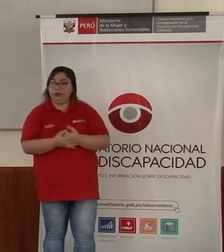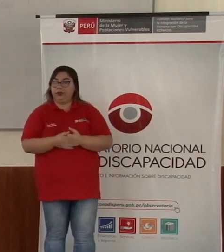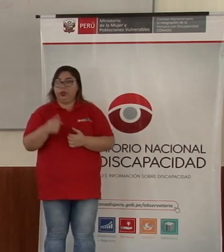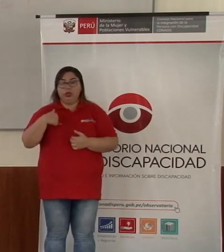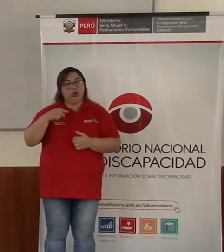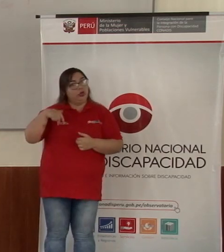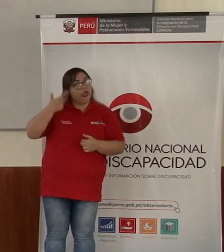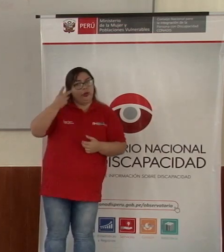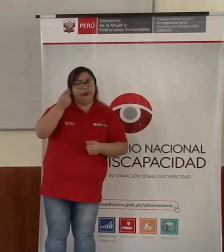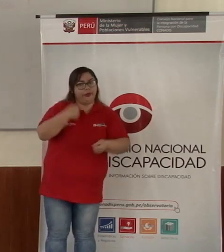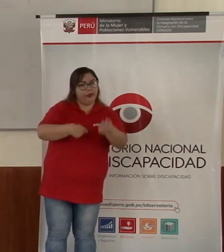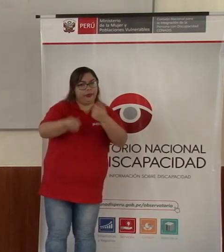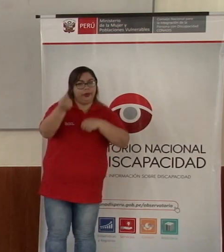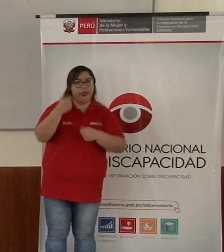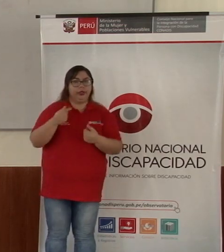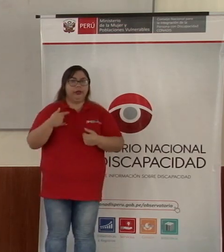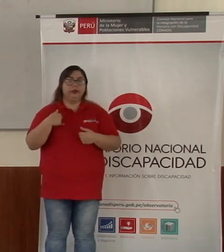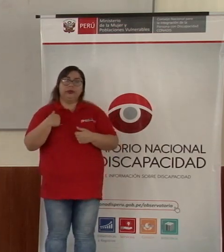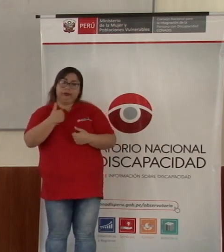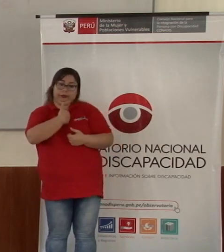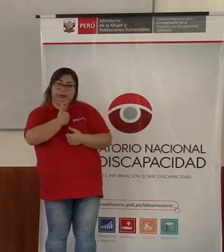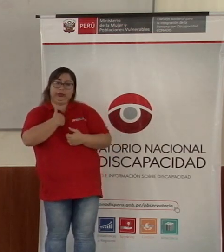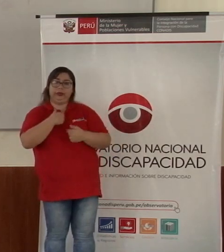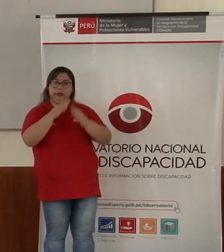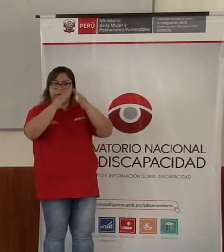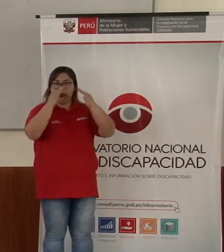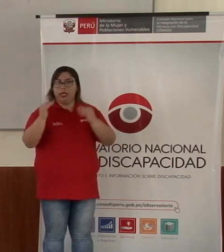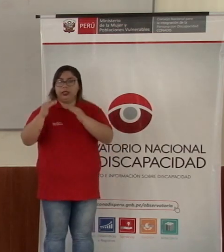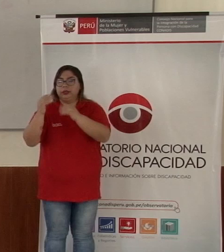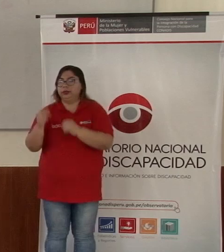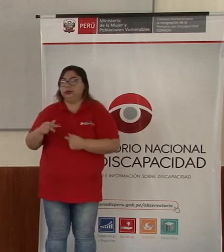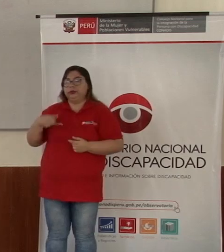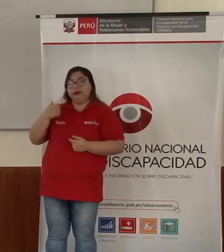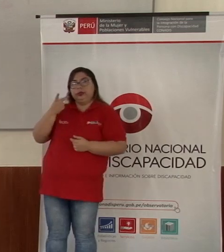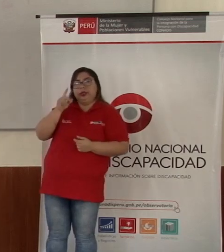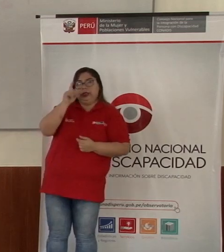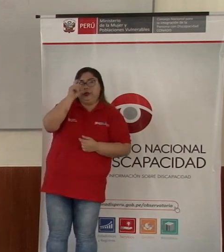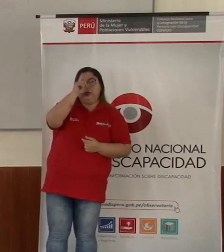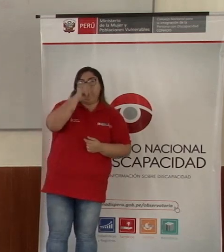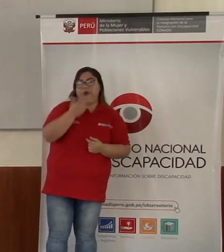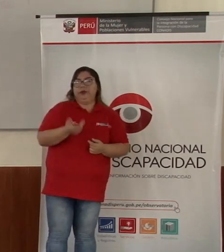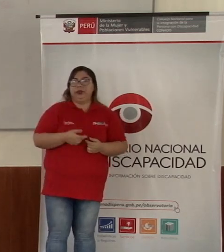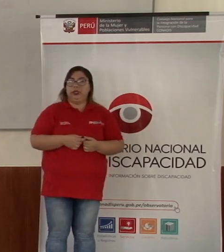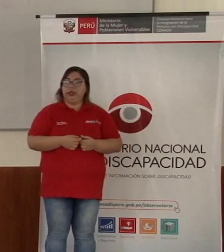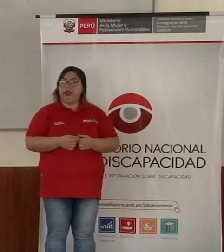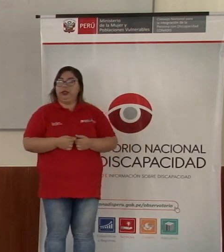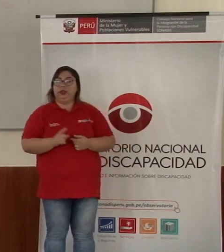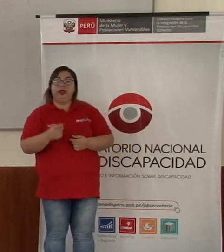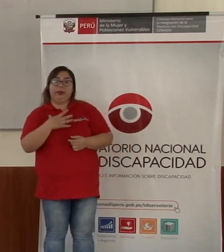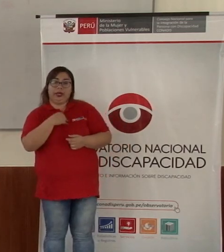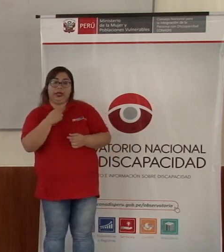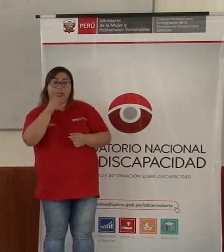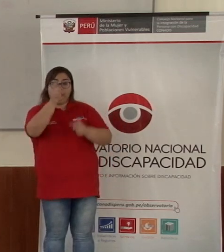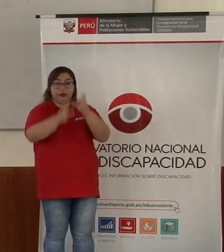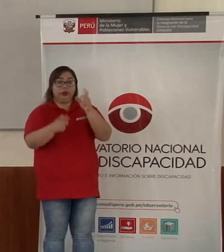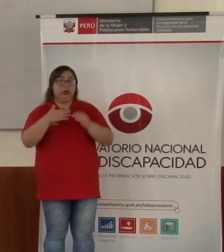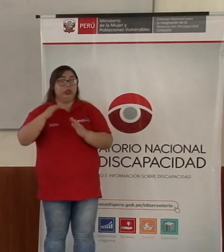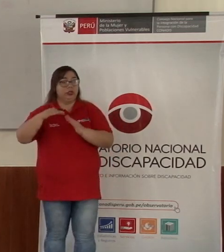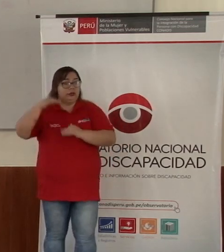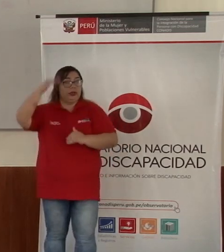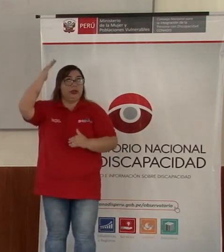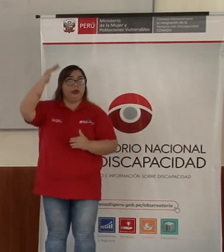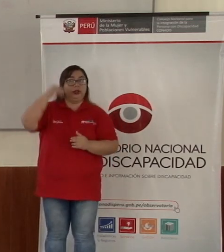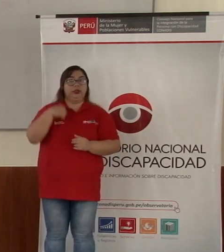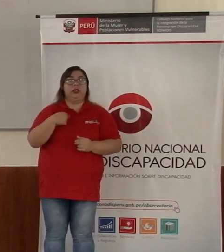podía vender, no podía disponer de mis bienes. Y esto era bastante dramático, sobre todo para personas mayores de edad con una